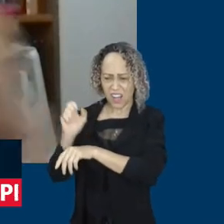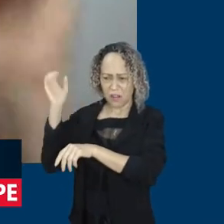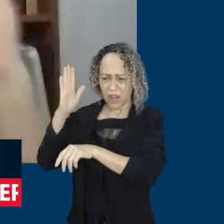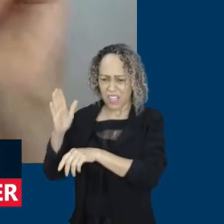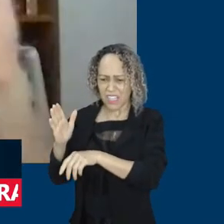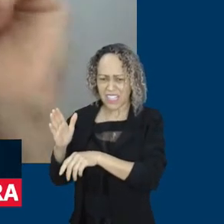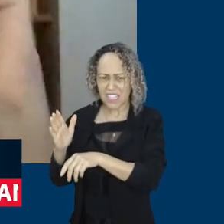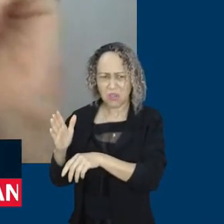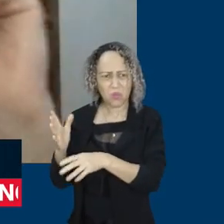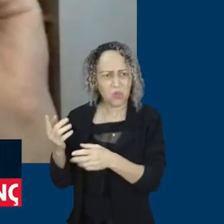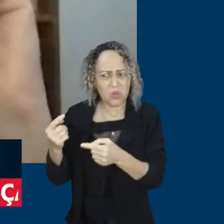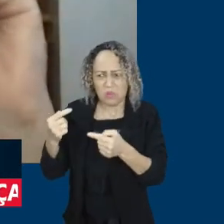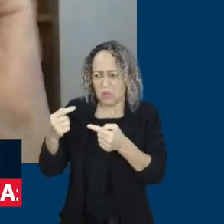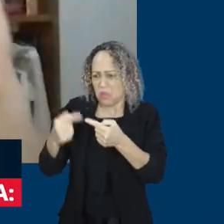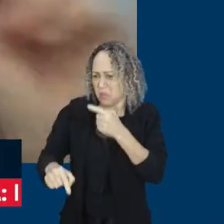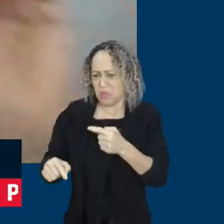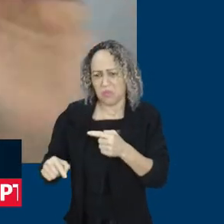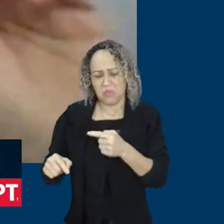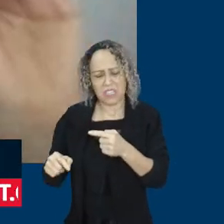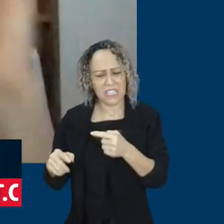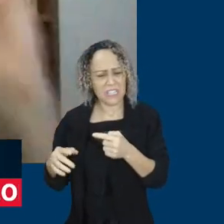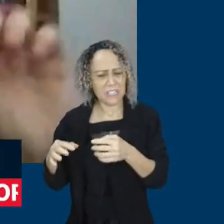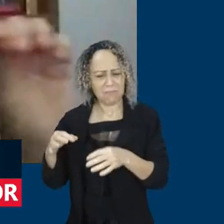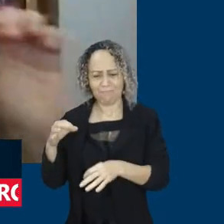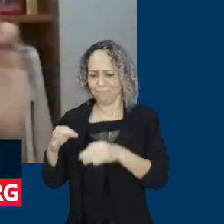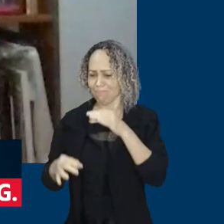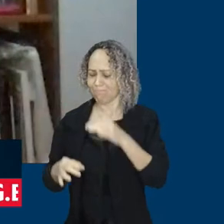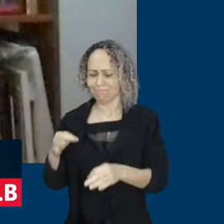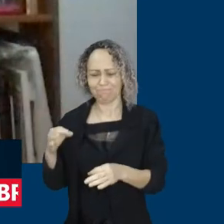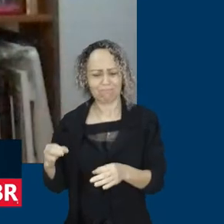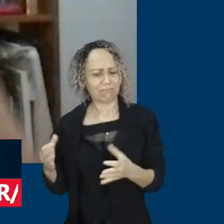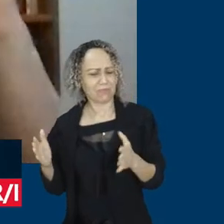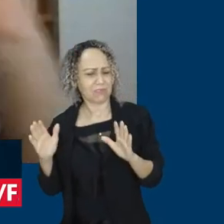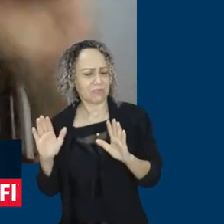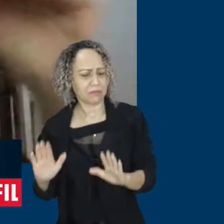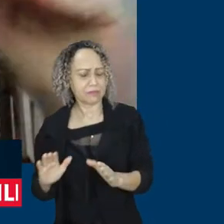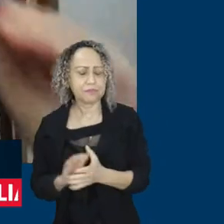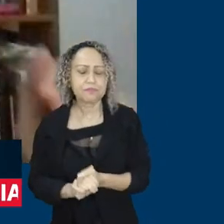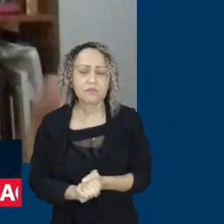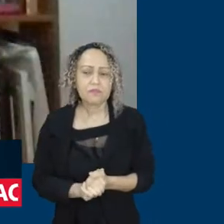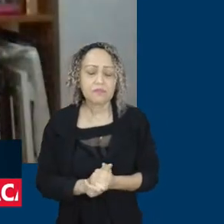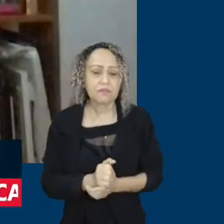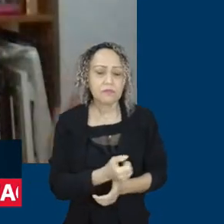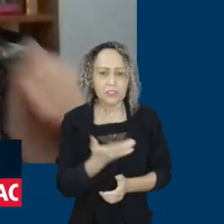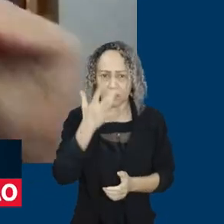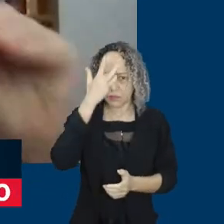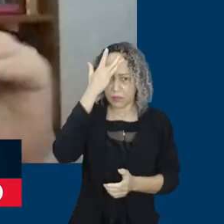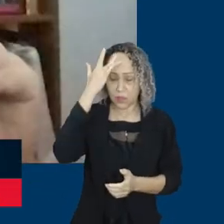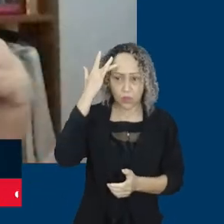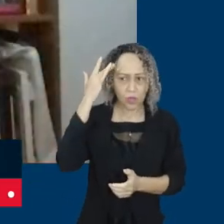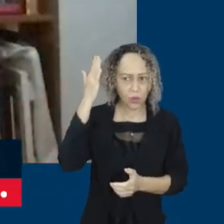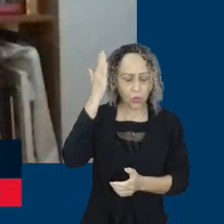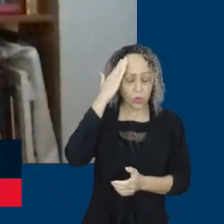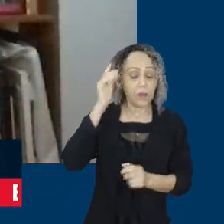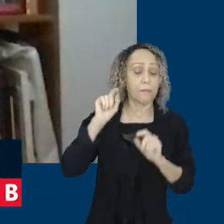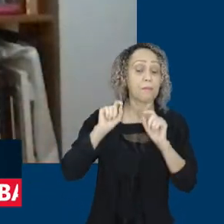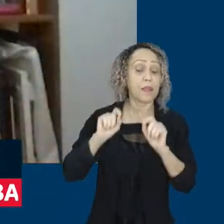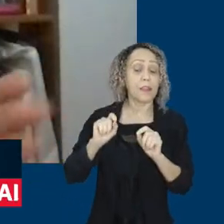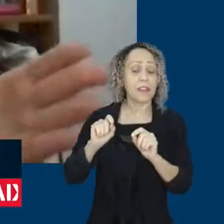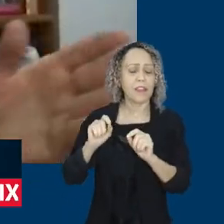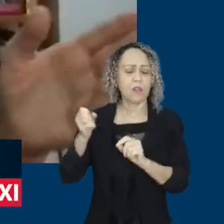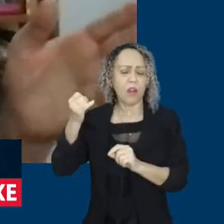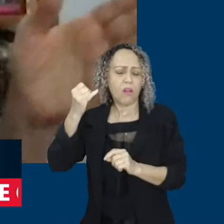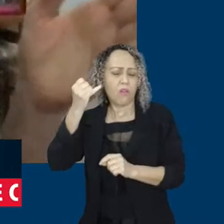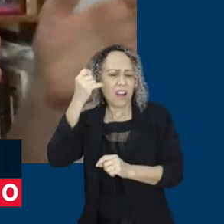Não sei, muita gente não sabe, eu queria aproveitar para comentar um detalhe da ideia dos 600, Né? Por que que